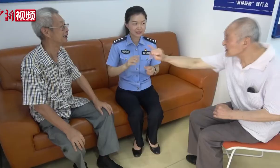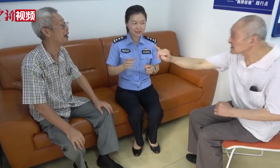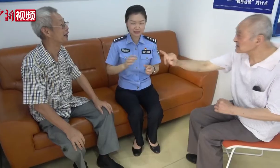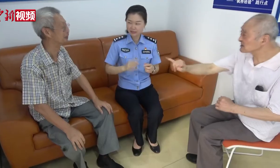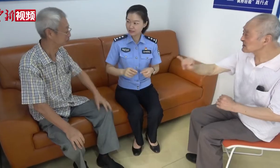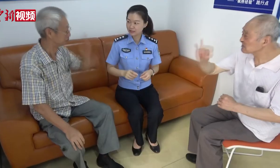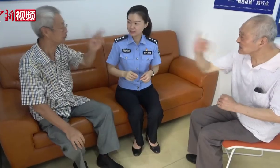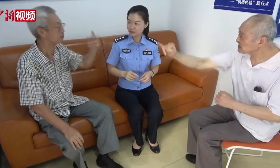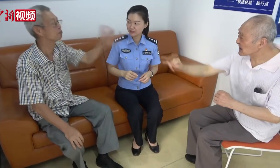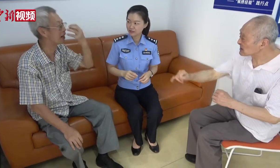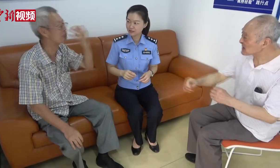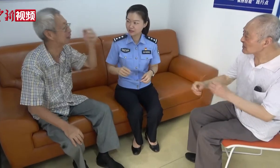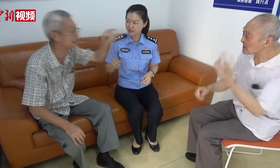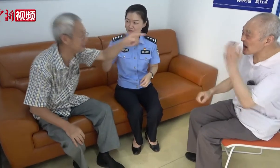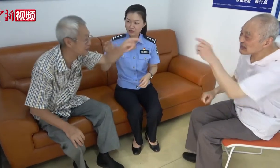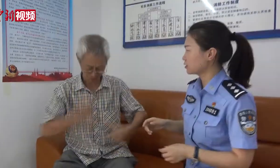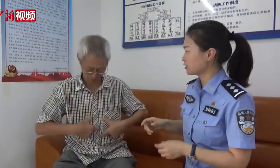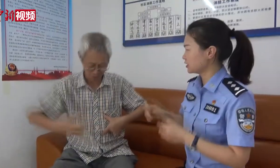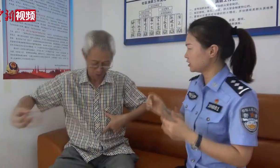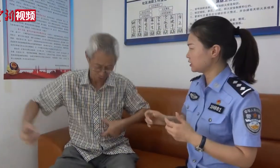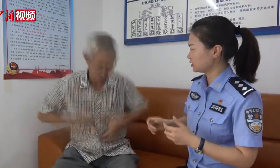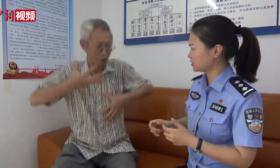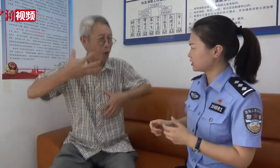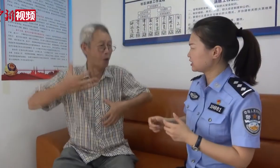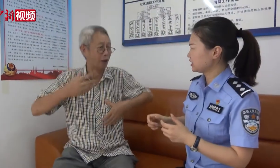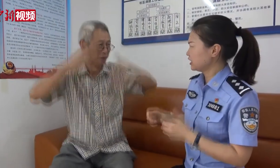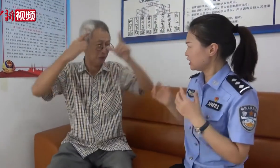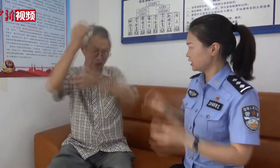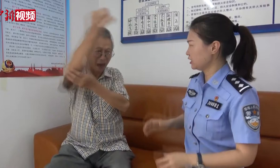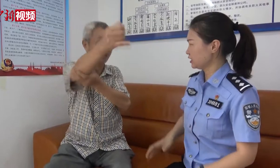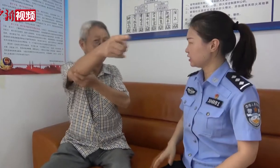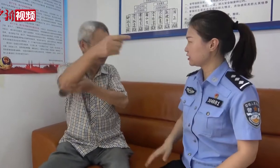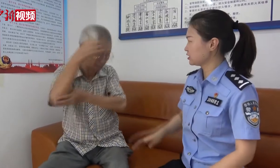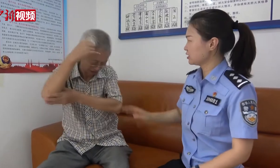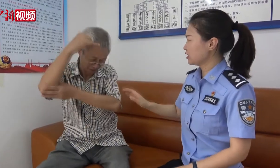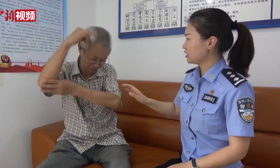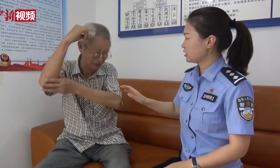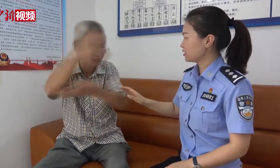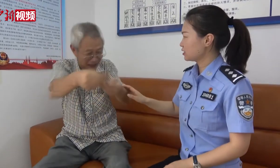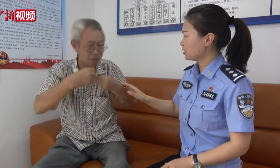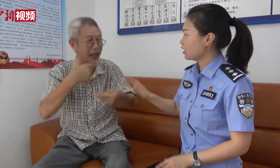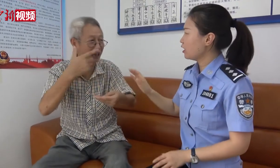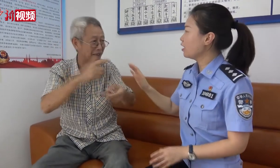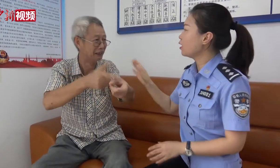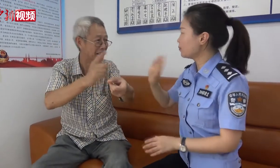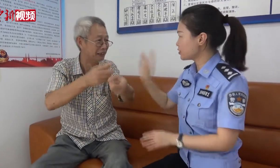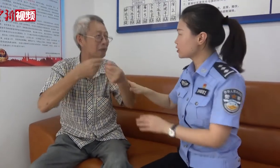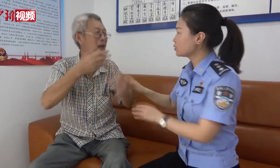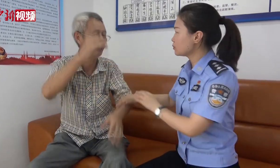也上升为群体印象。异样的眼光让听障人士们更加不愿意和社会正常接触，许多矛盾由于沟通不畅越